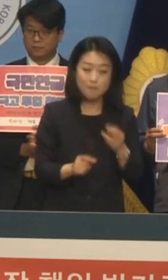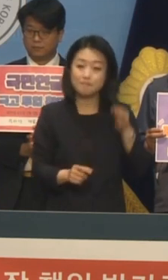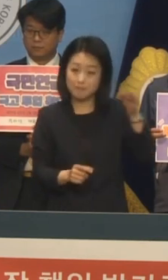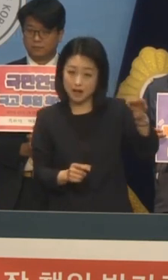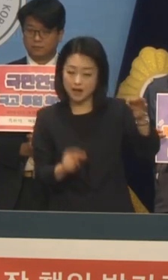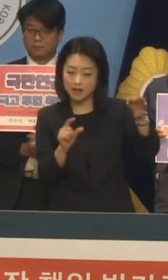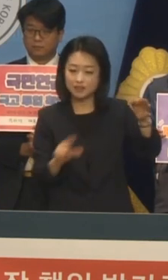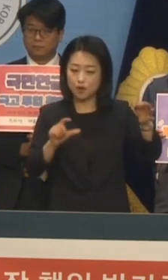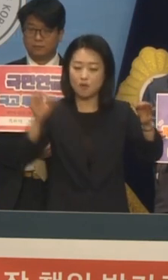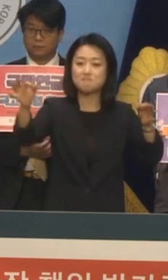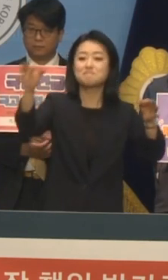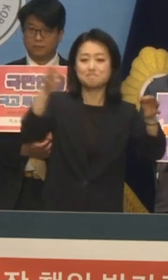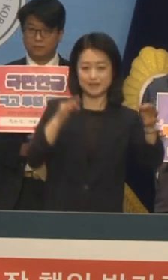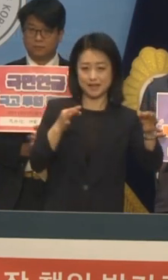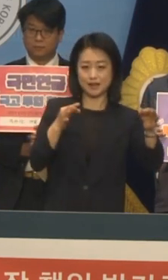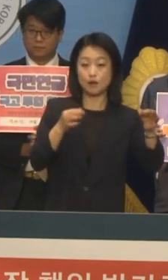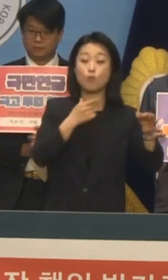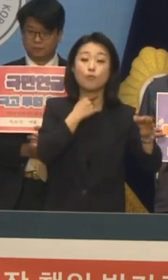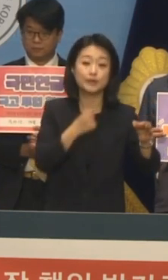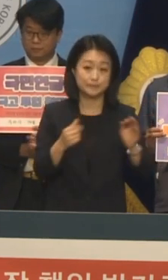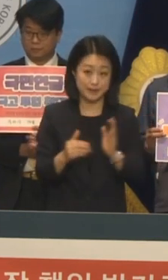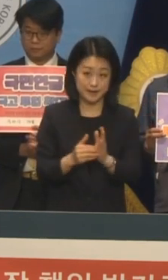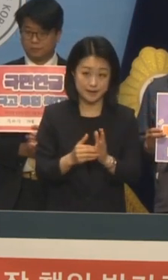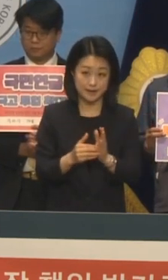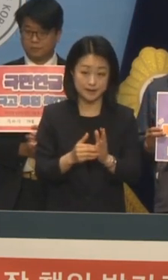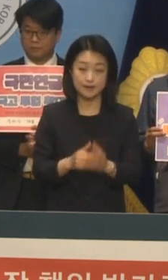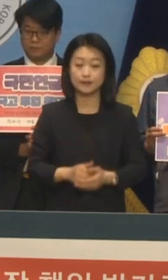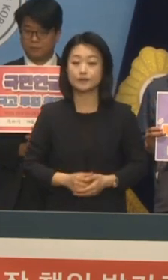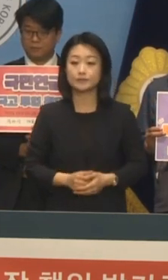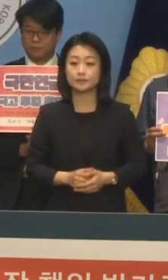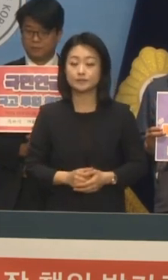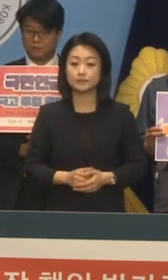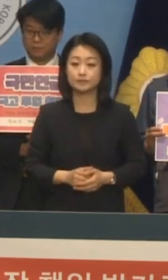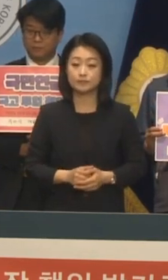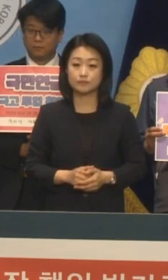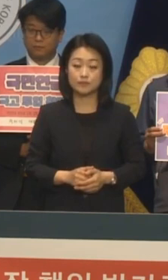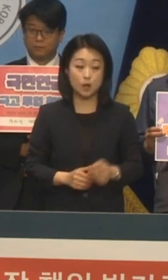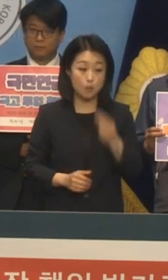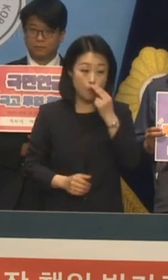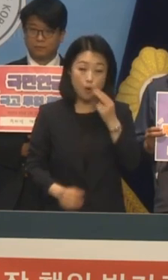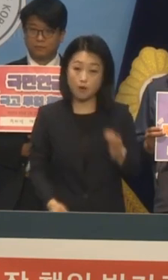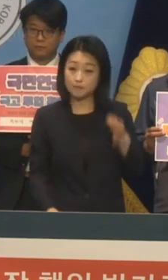받는 국민연금 강화를 선택했습니다. 보험료를